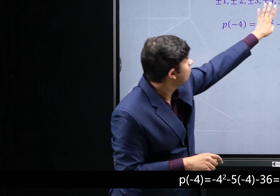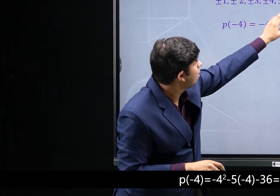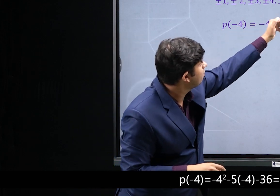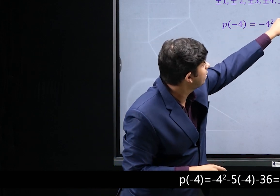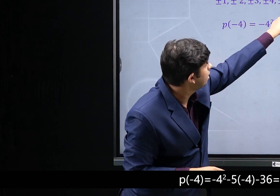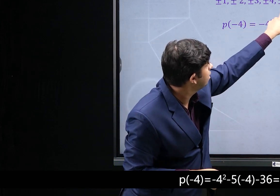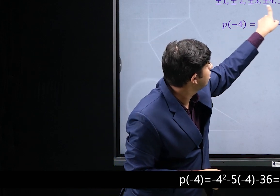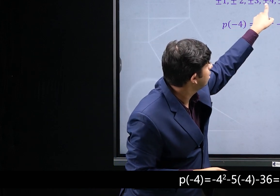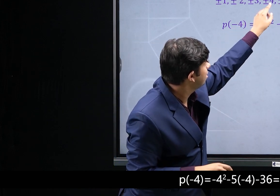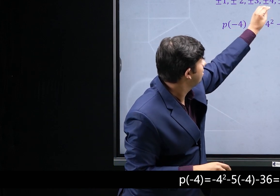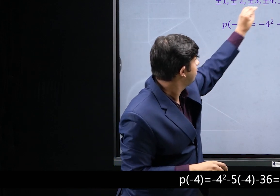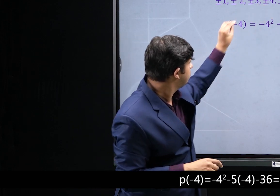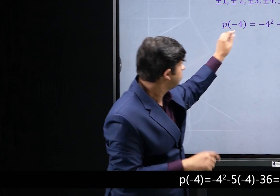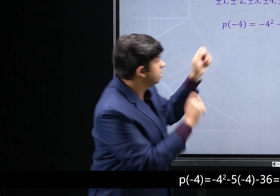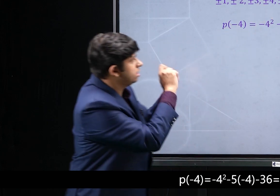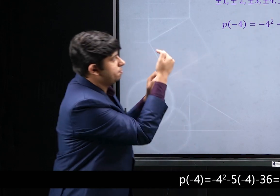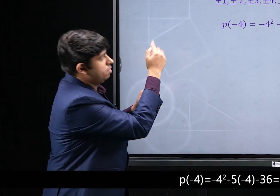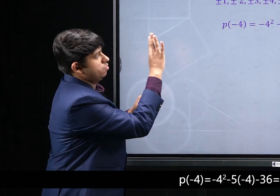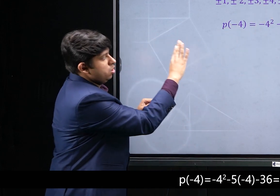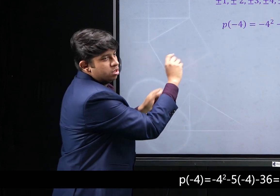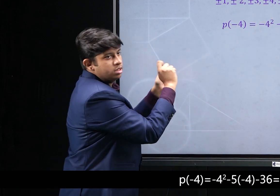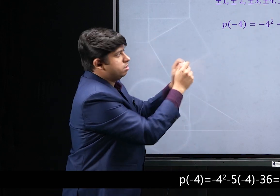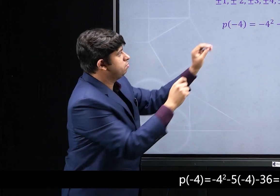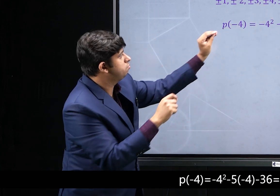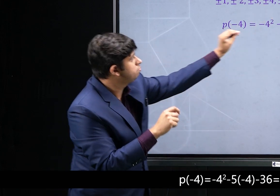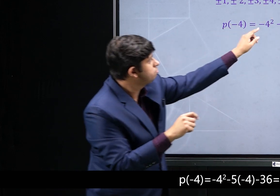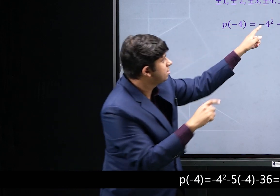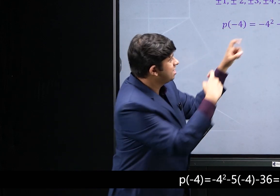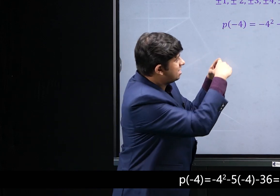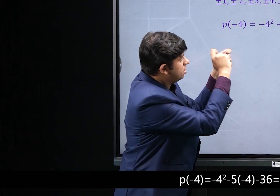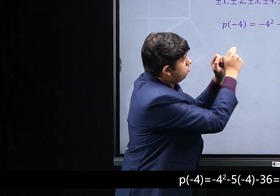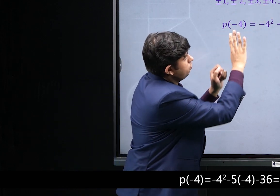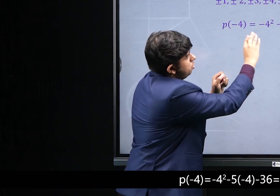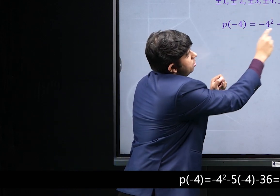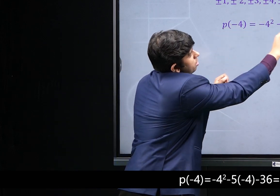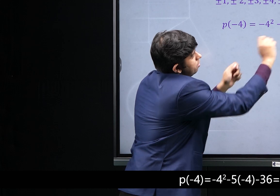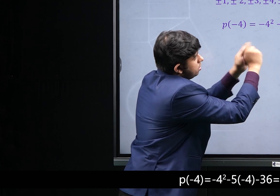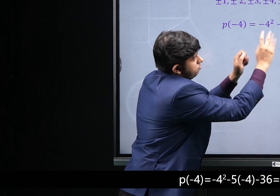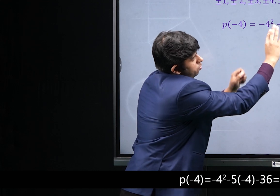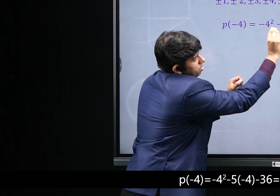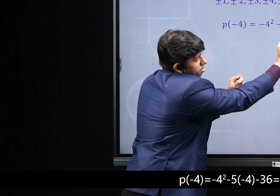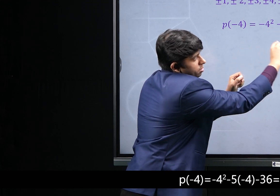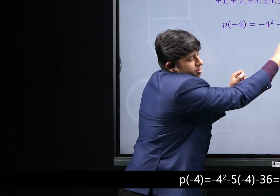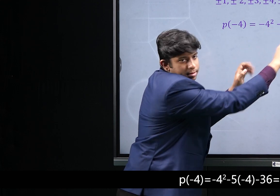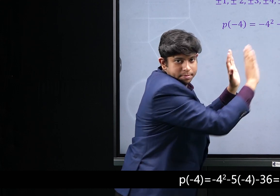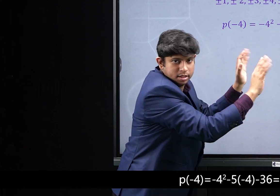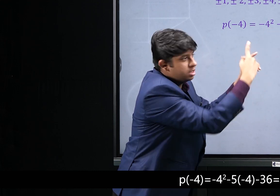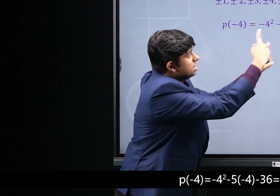p × -4 -4² -5 × -4 -36 0.